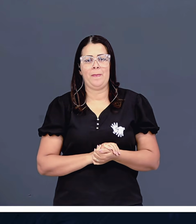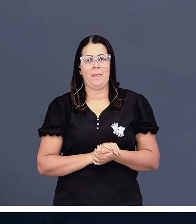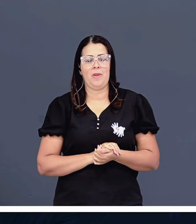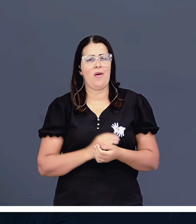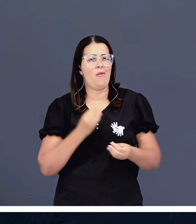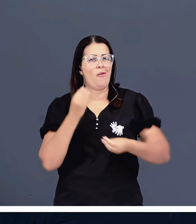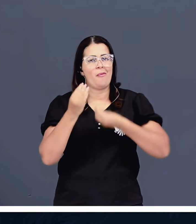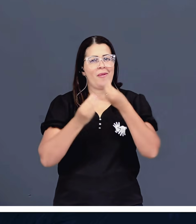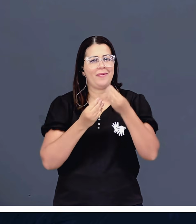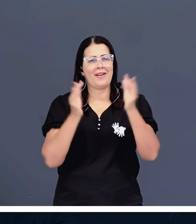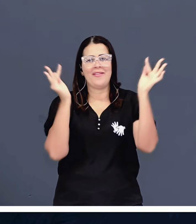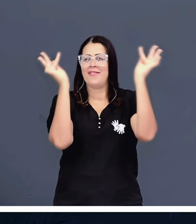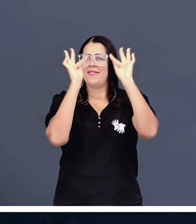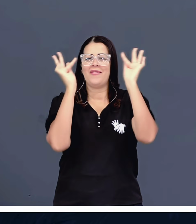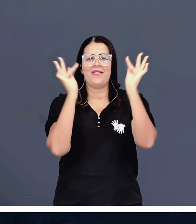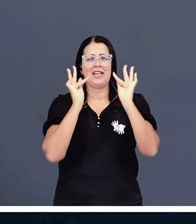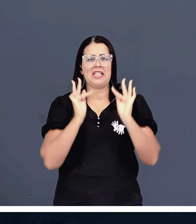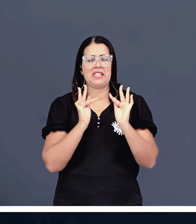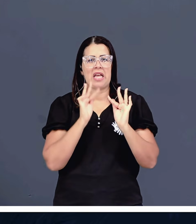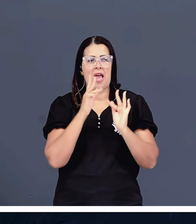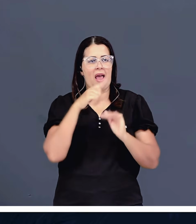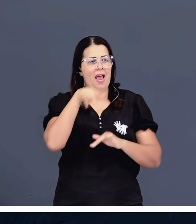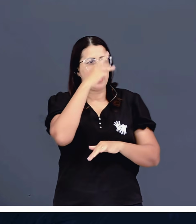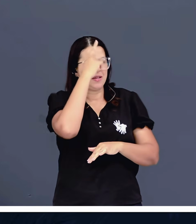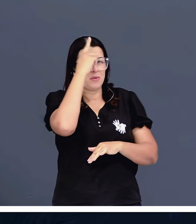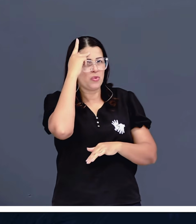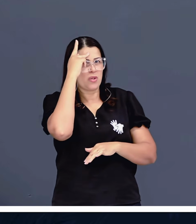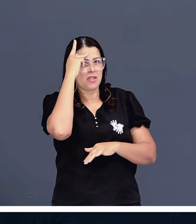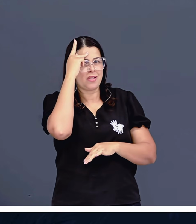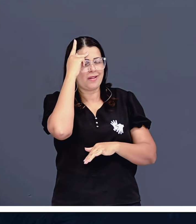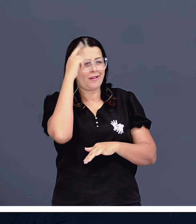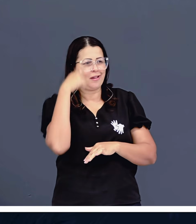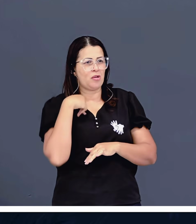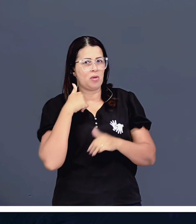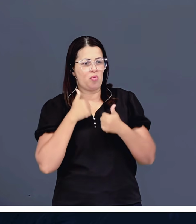como é feliz aquele que não segue o conselho dos ímpios.